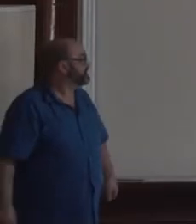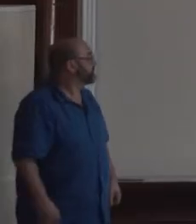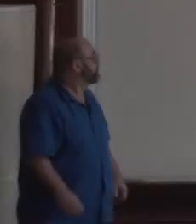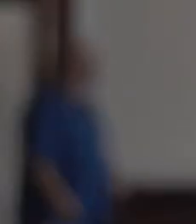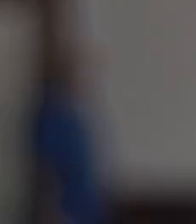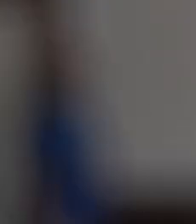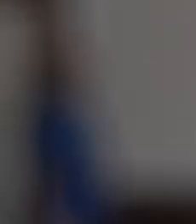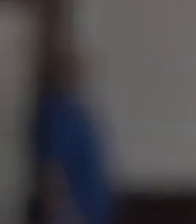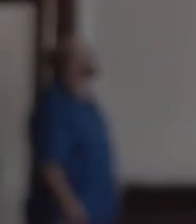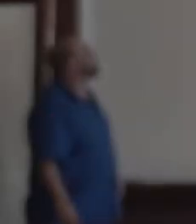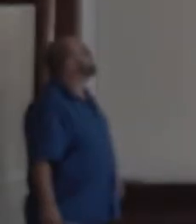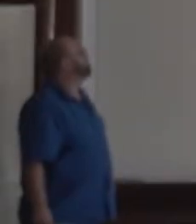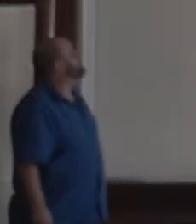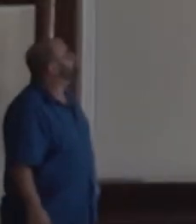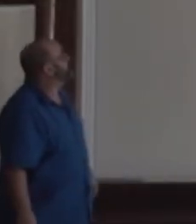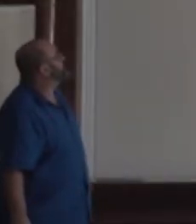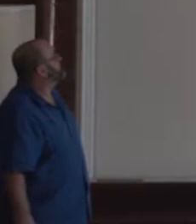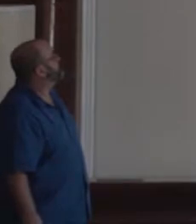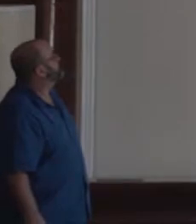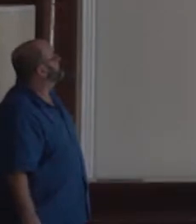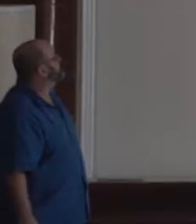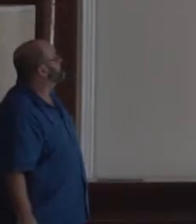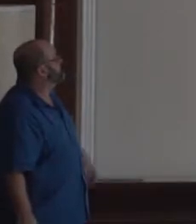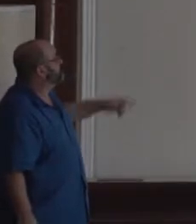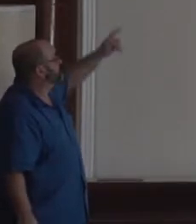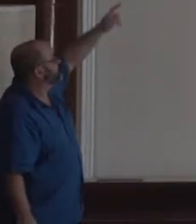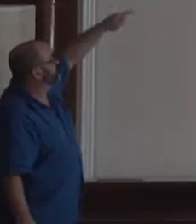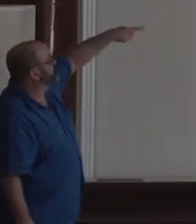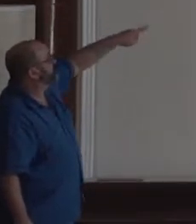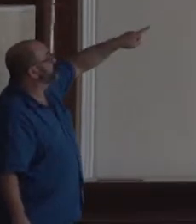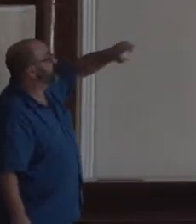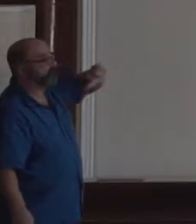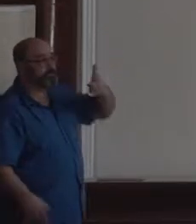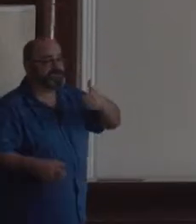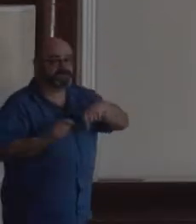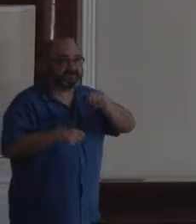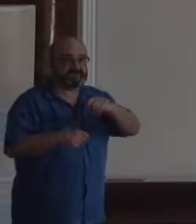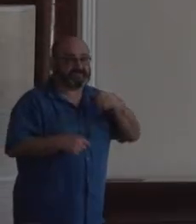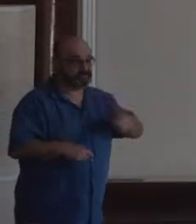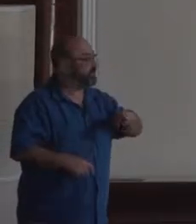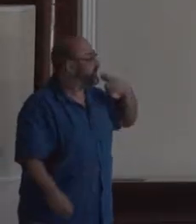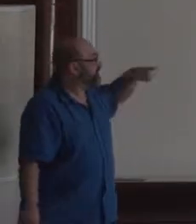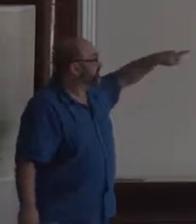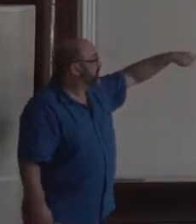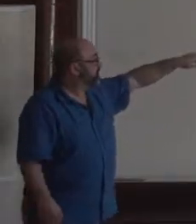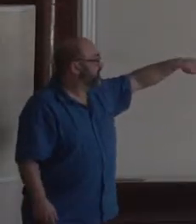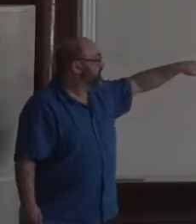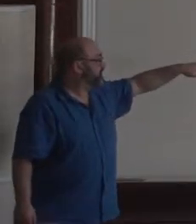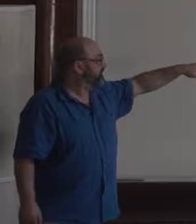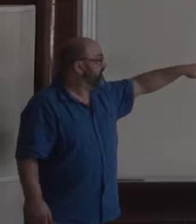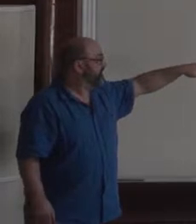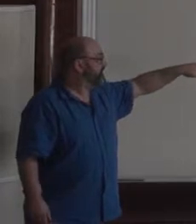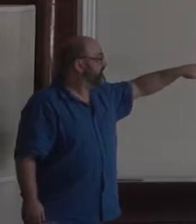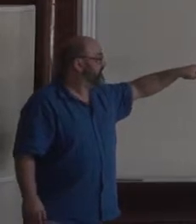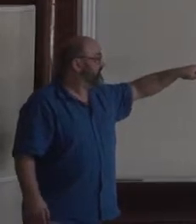Mais là, si je lance les tests, le deuxième va échouer. Parce que justement, ce qu'on